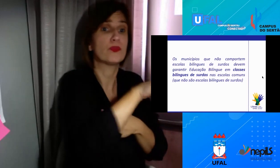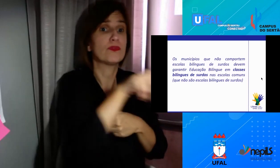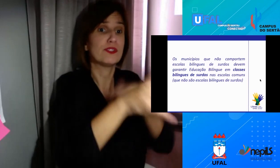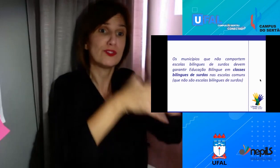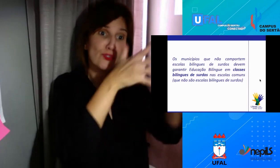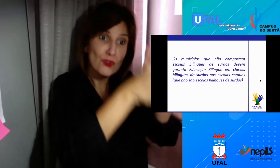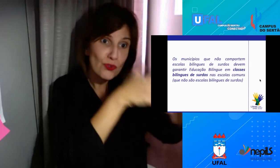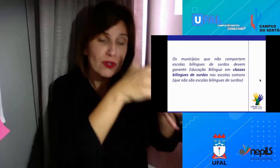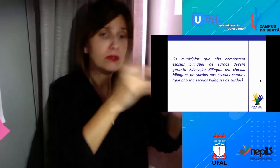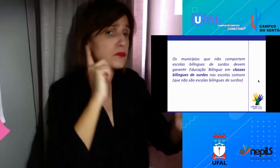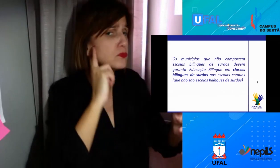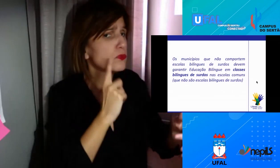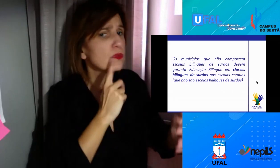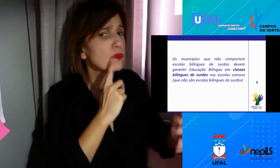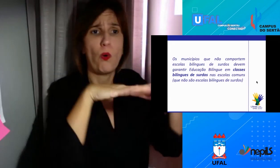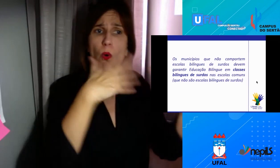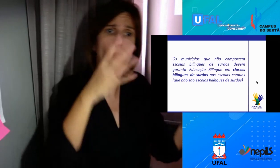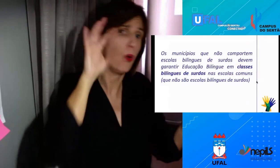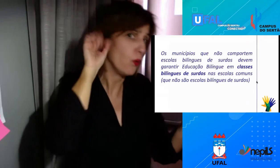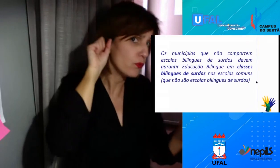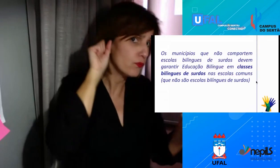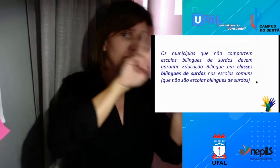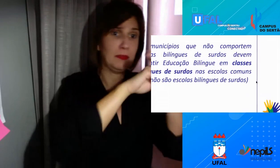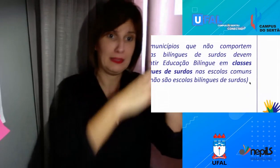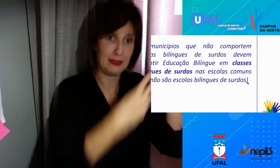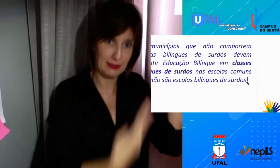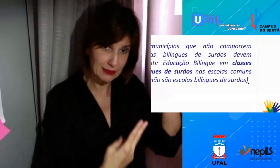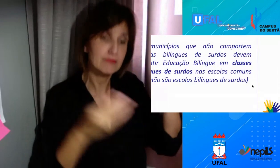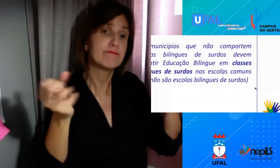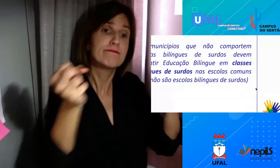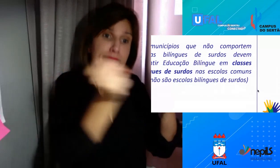nas escolas comuns que não são escolas bilíngues.